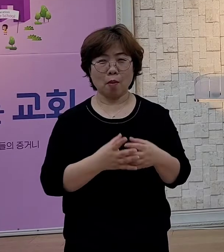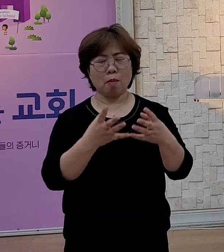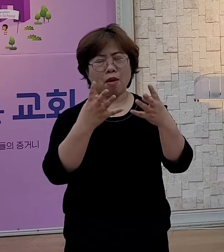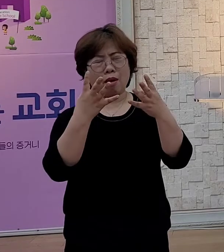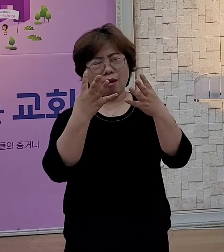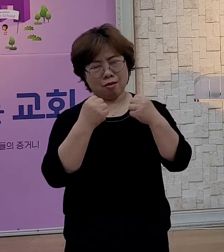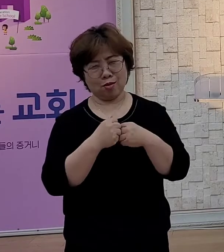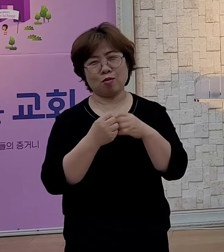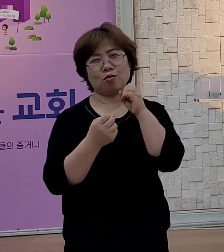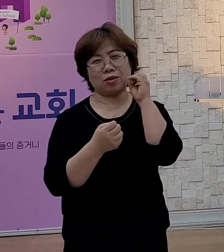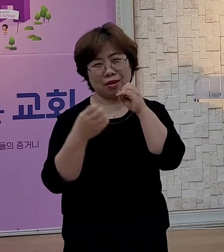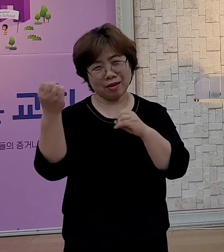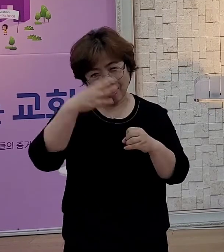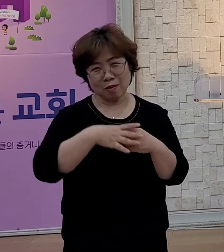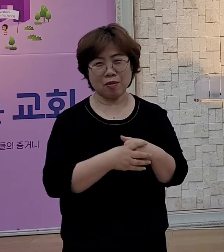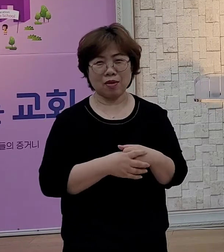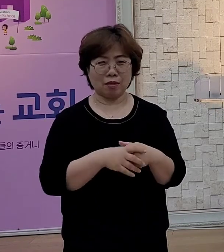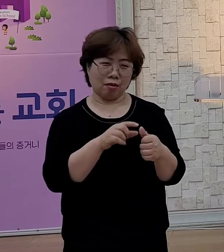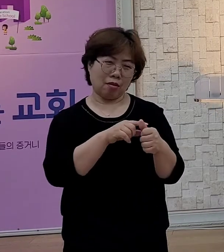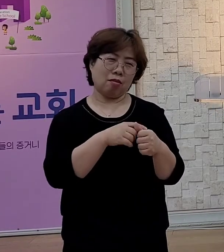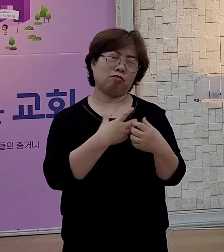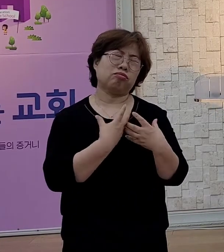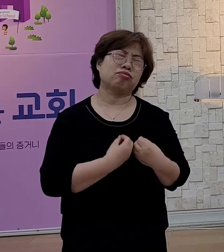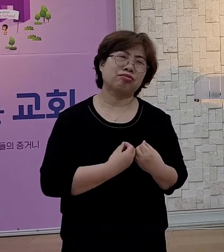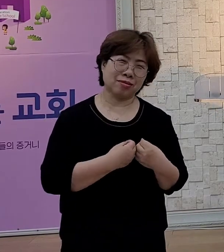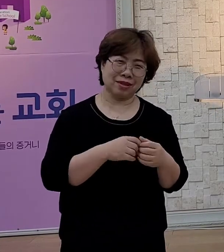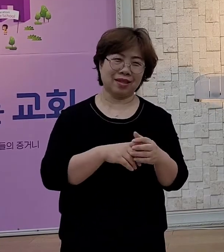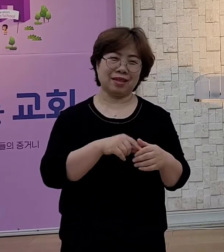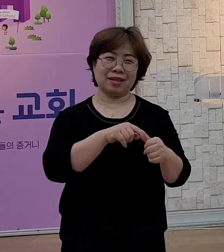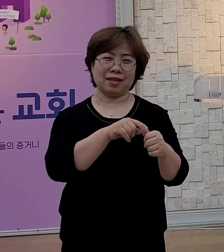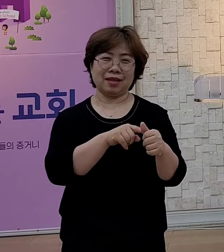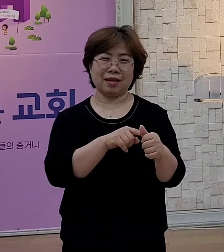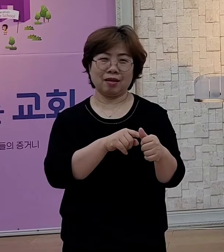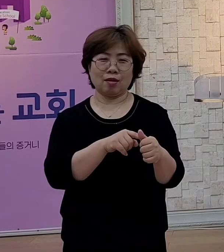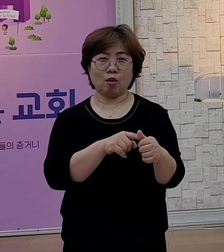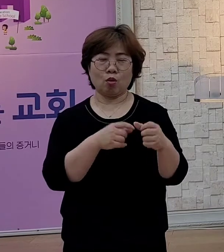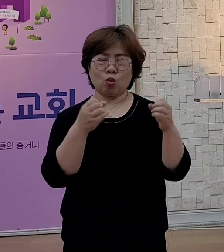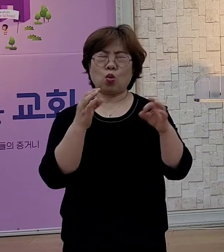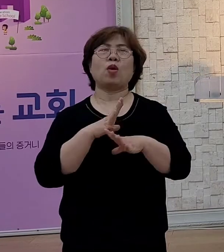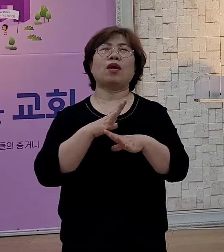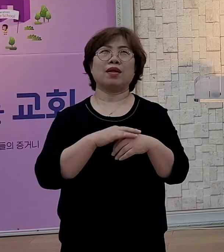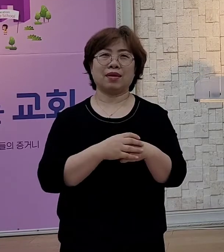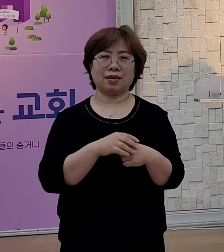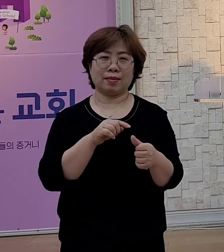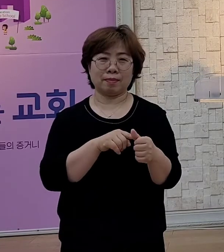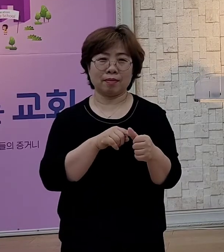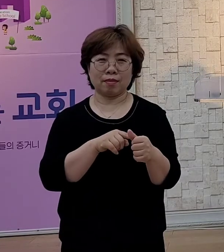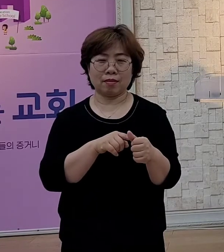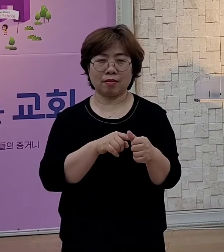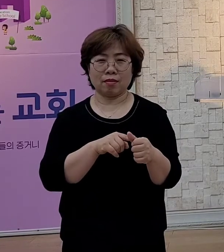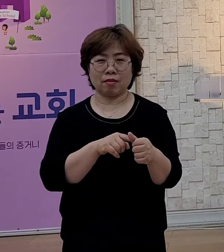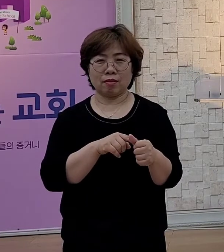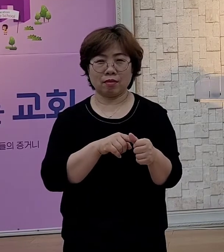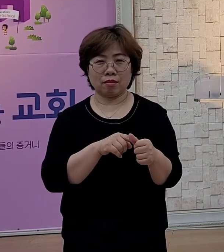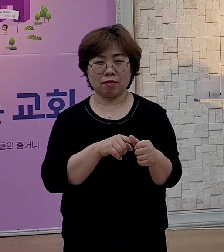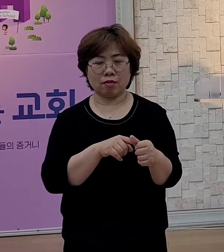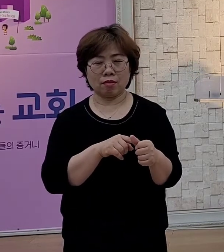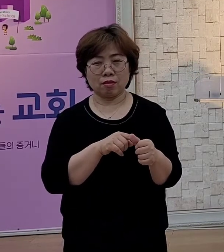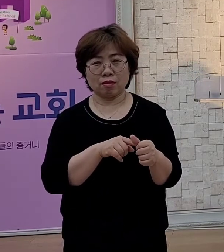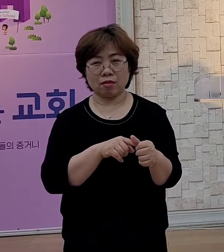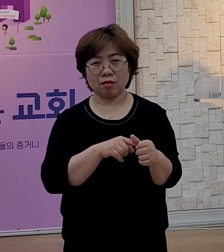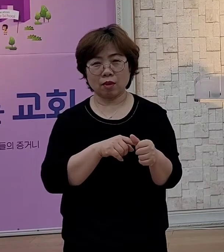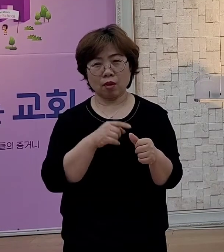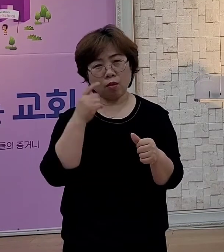많지요. 감리교 교인들도 많다는. 이 요한 웨슬레가 그 말을 듣고 깜짝